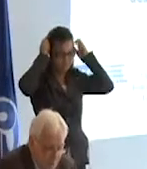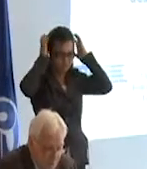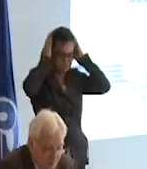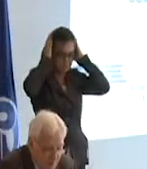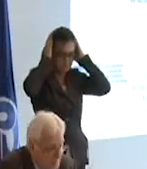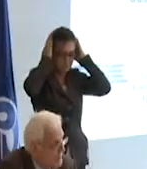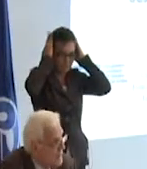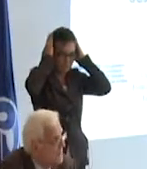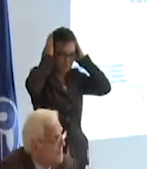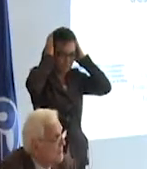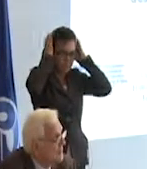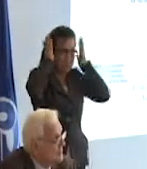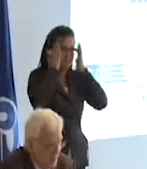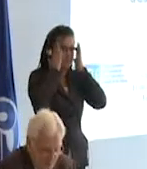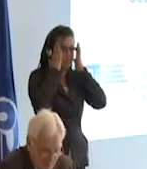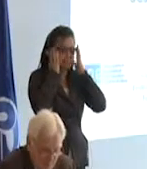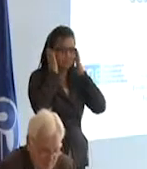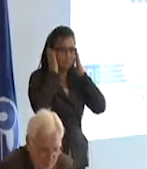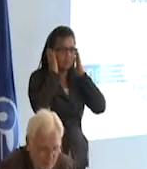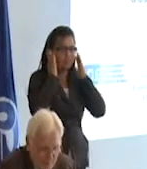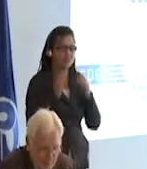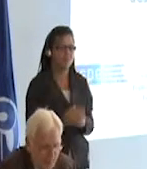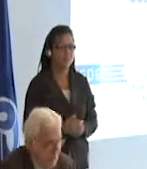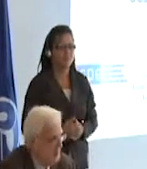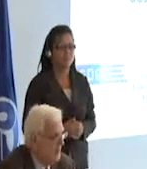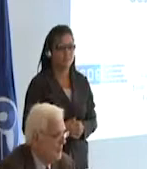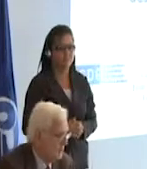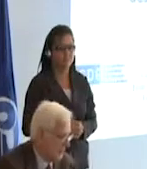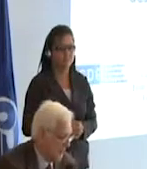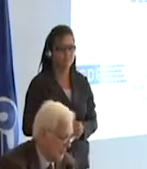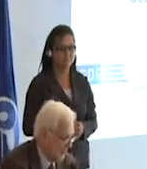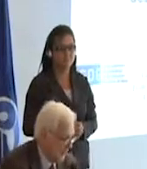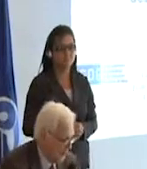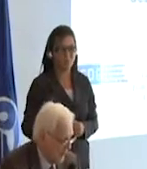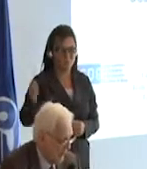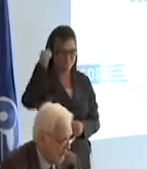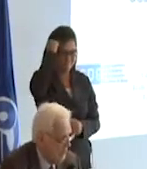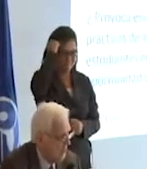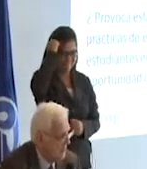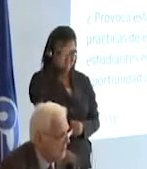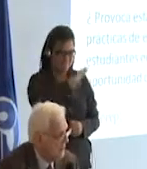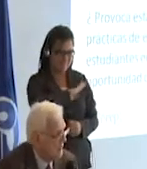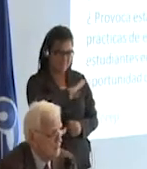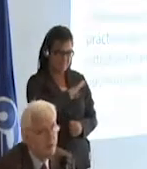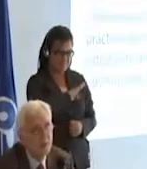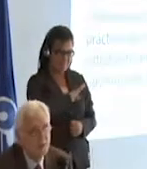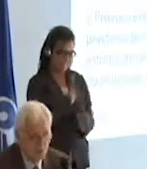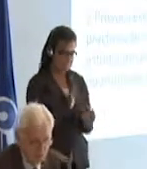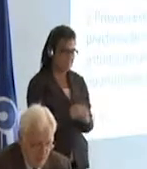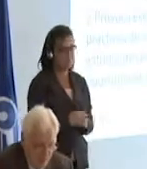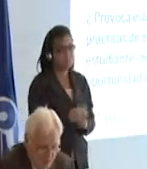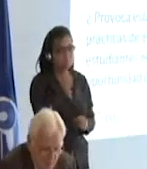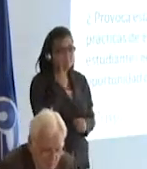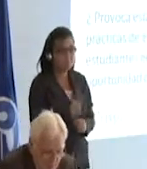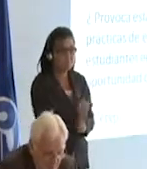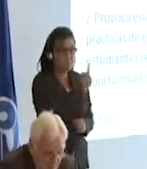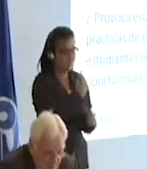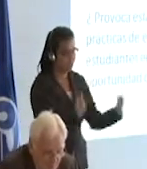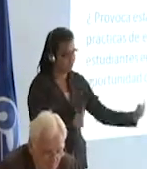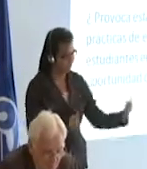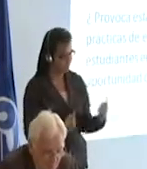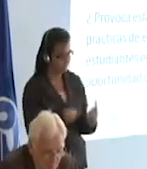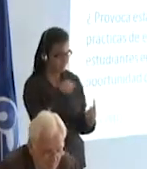Quand un enseignant du secondaire accueille pour la première fois des élèves